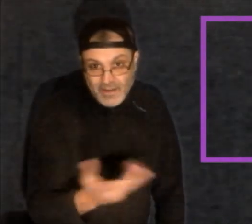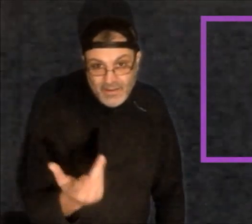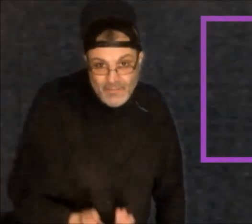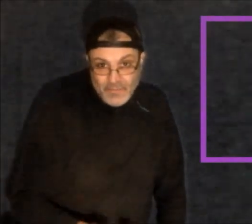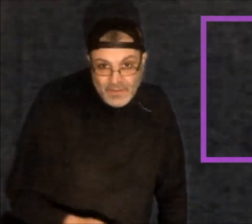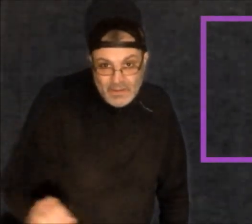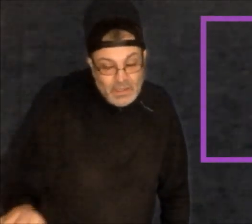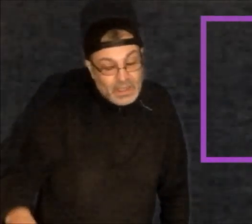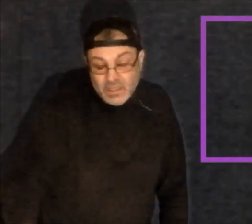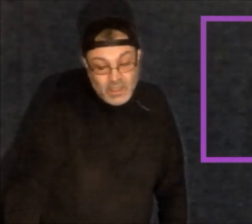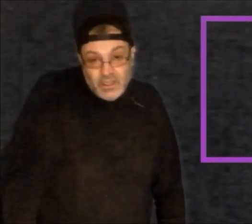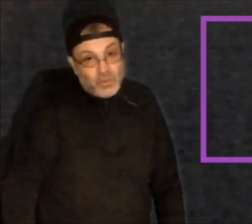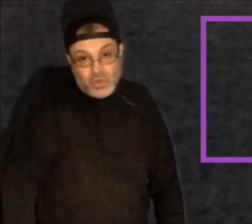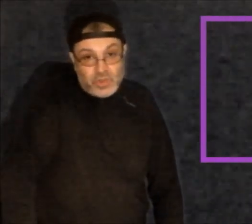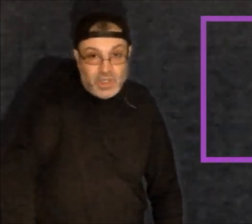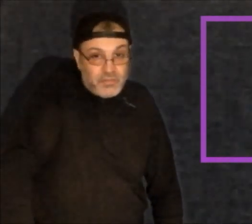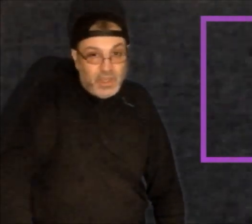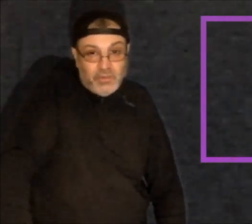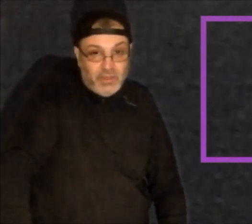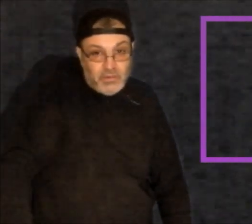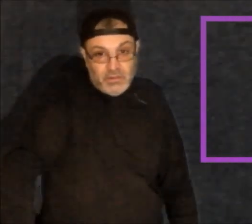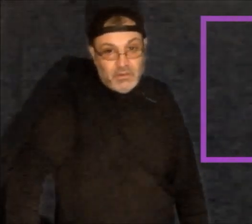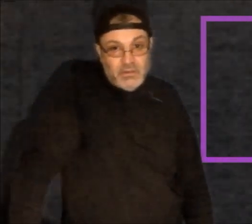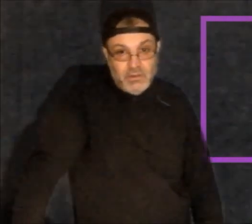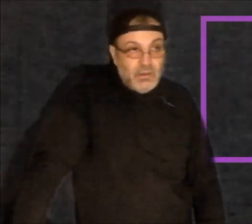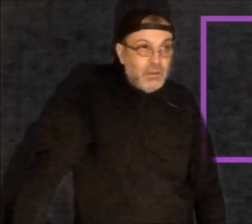نقع هذه وصف شعبيت نقع كيف كيف